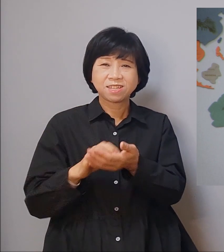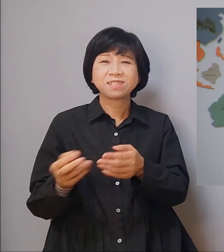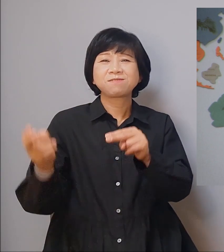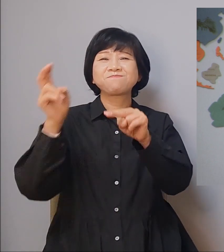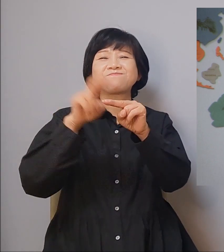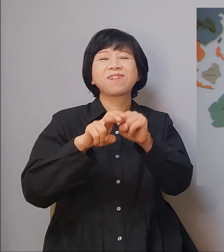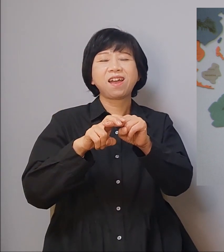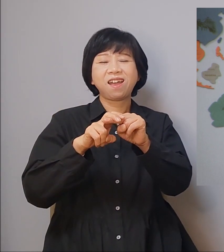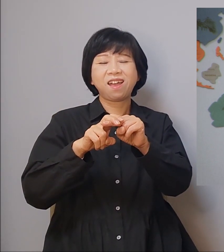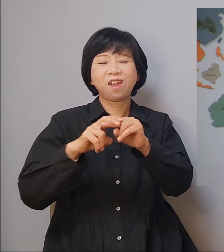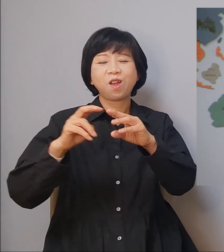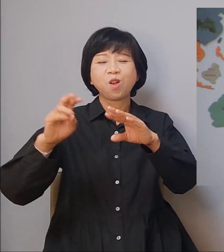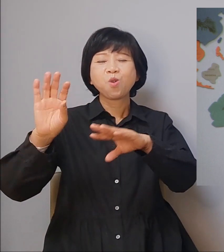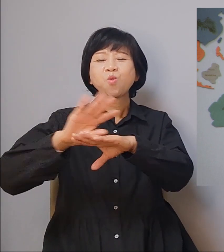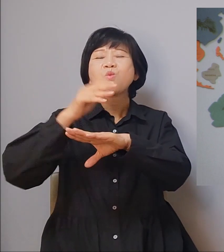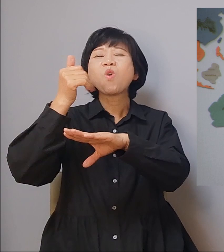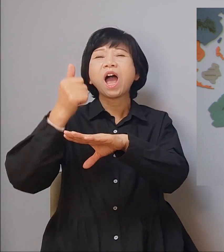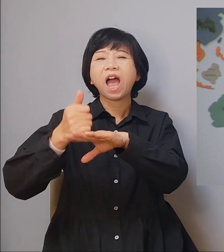이 바로 왕의